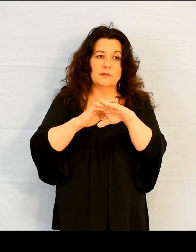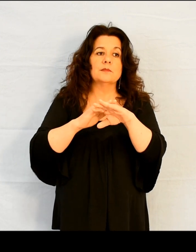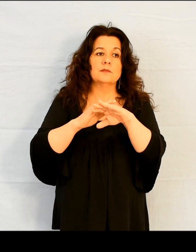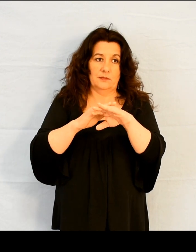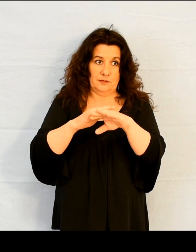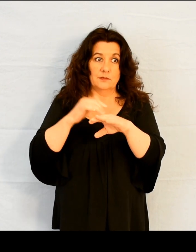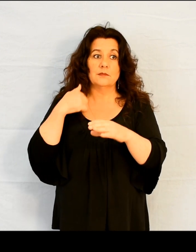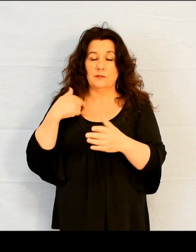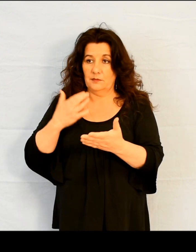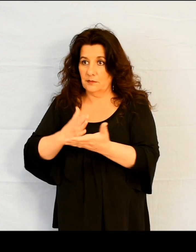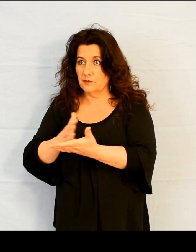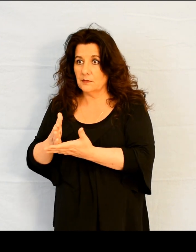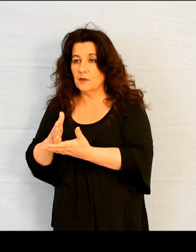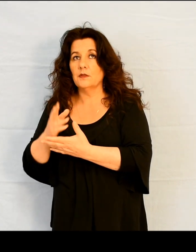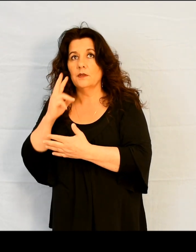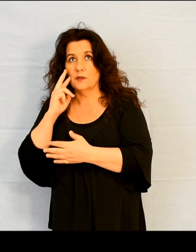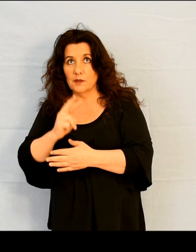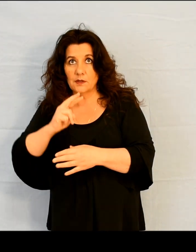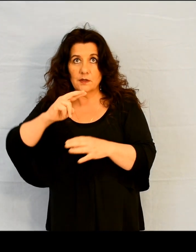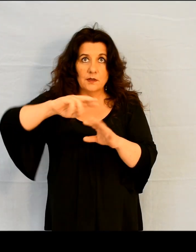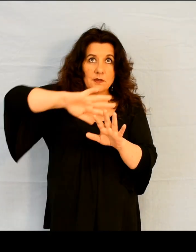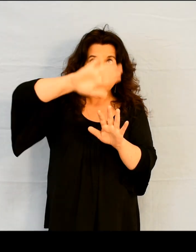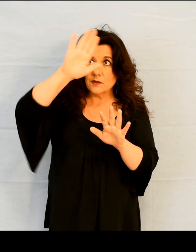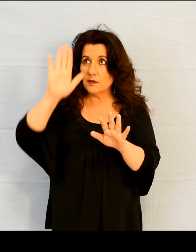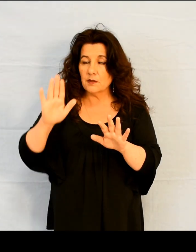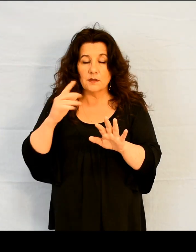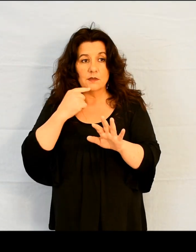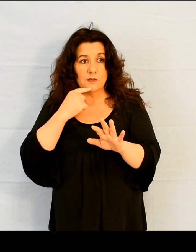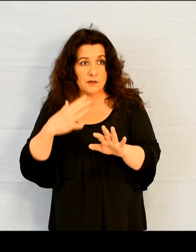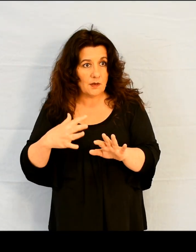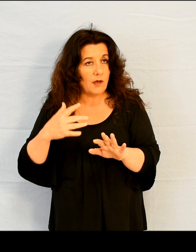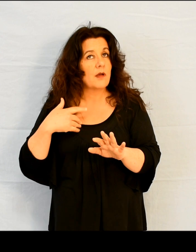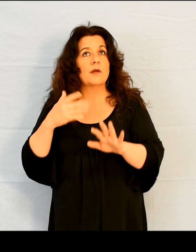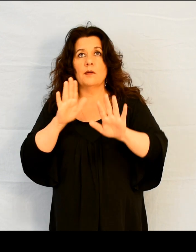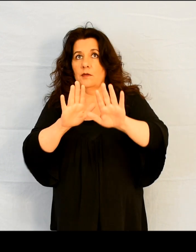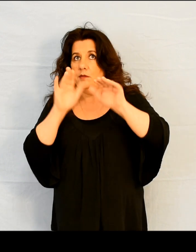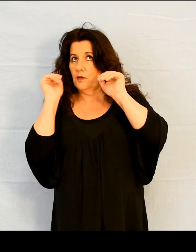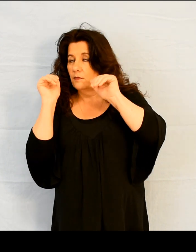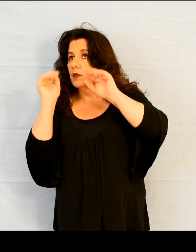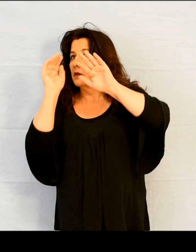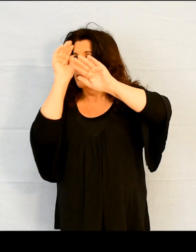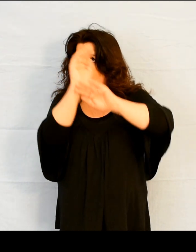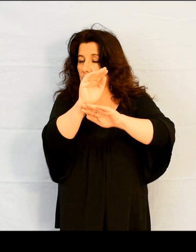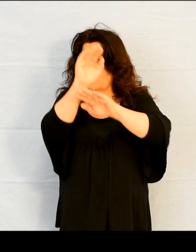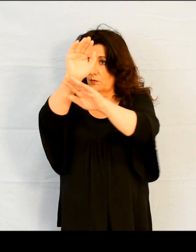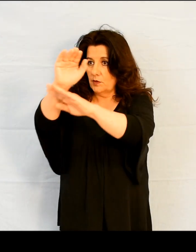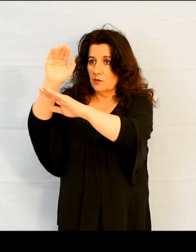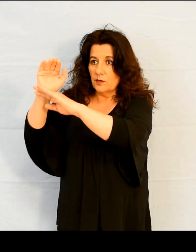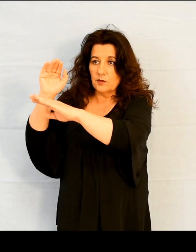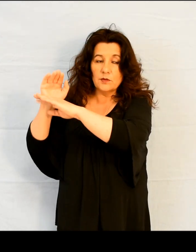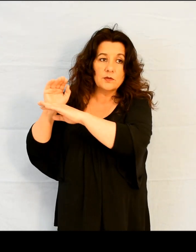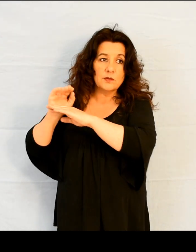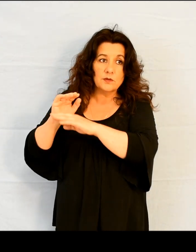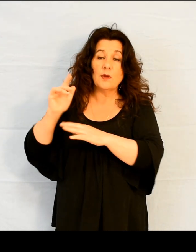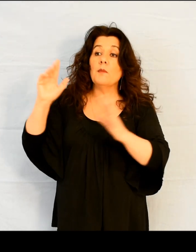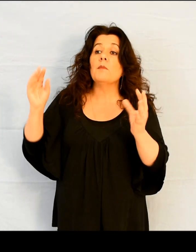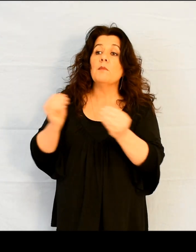Je verrai le sang et je passerai. Vous ne serez pas atteints par le fléau dont